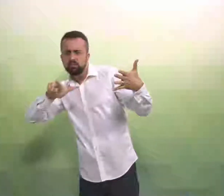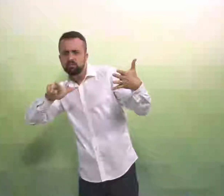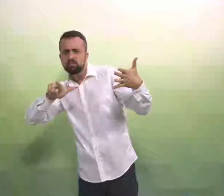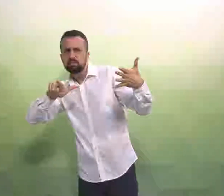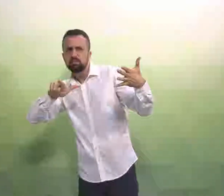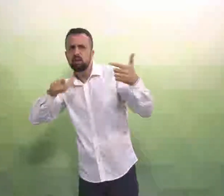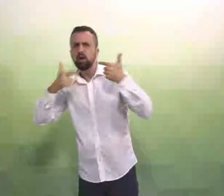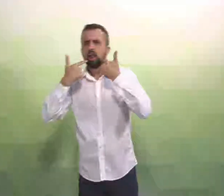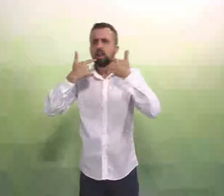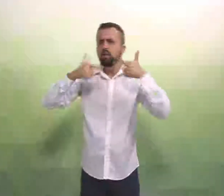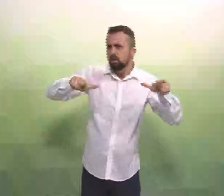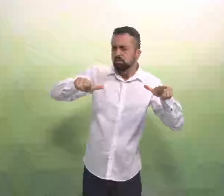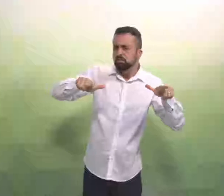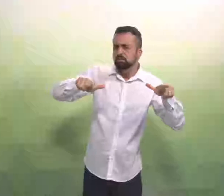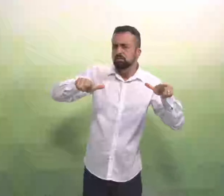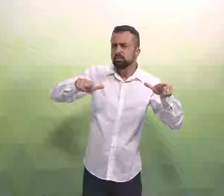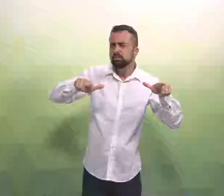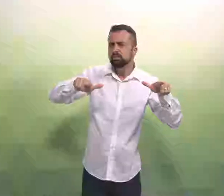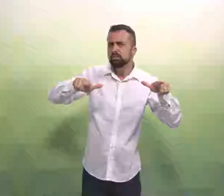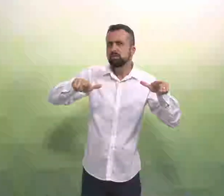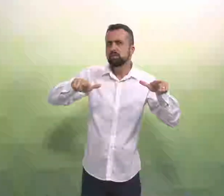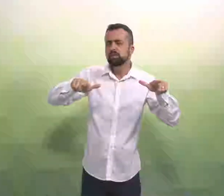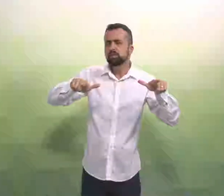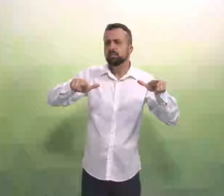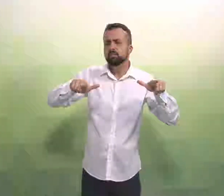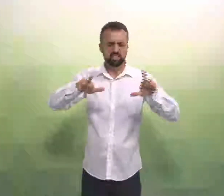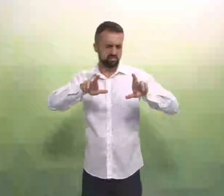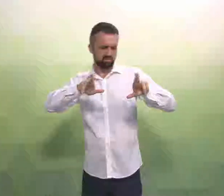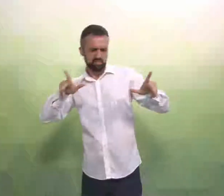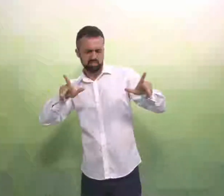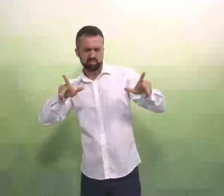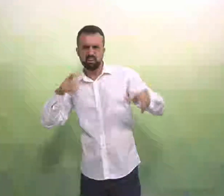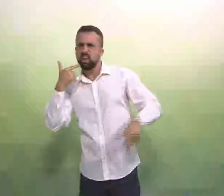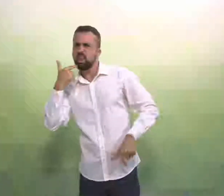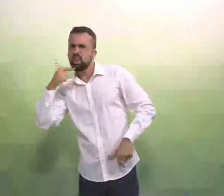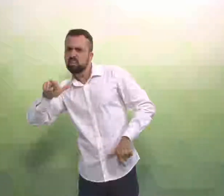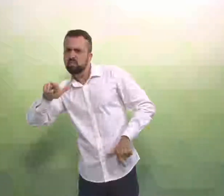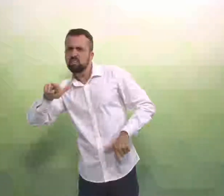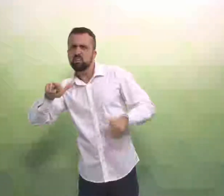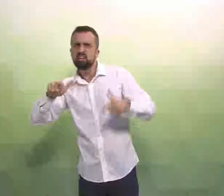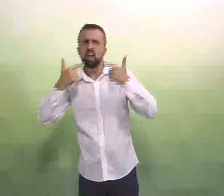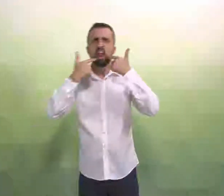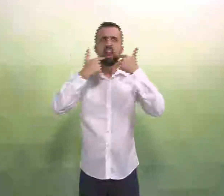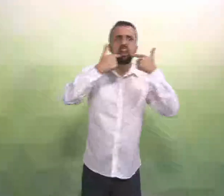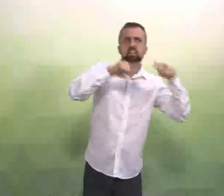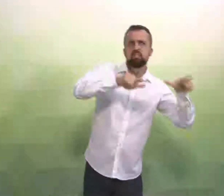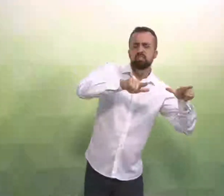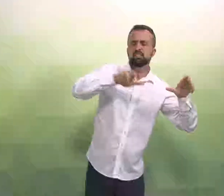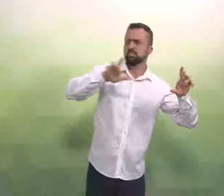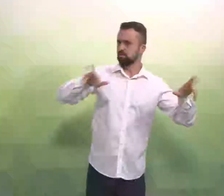Libras é uma língua ou linguagem? Tem diferença de língua para linguagem?